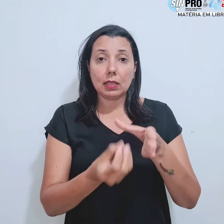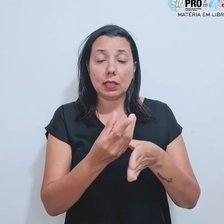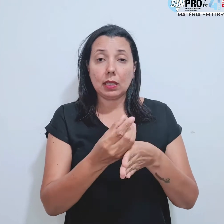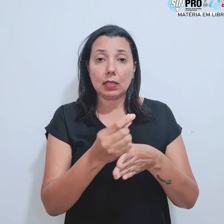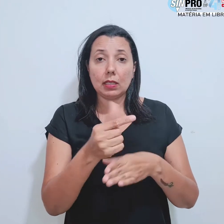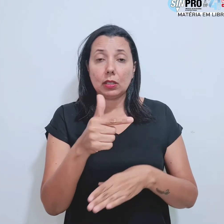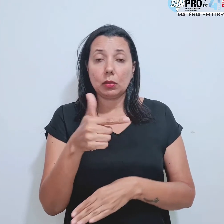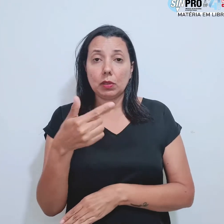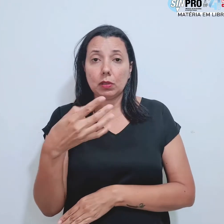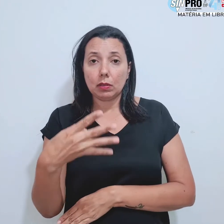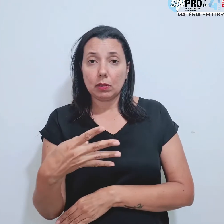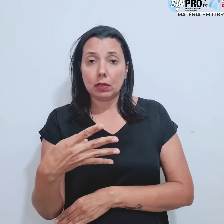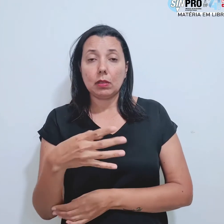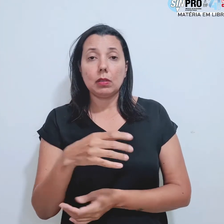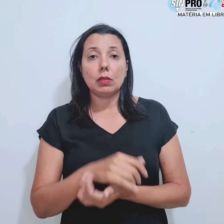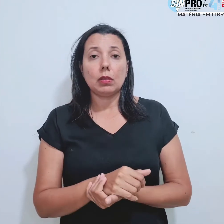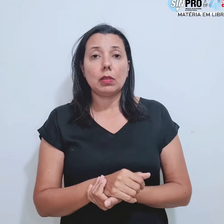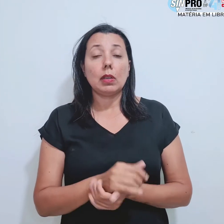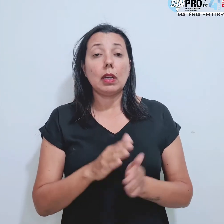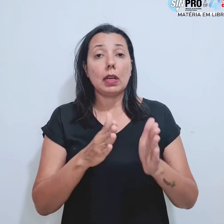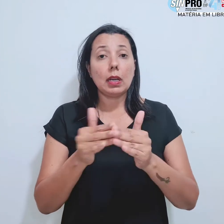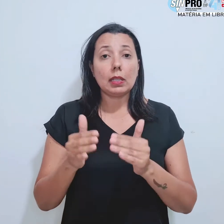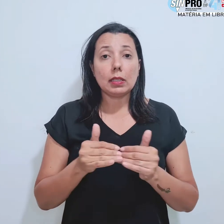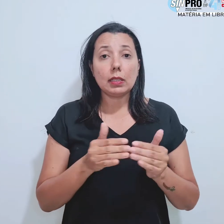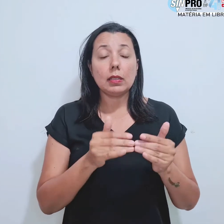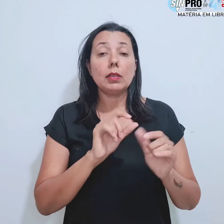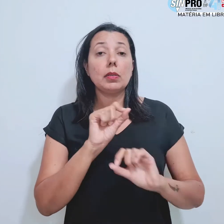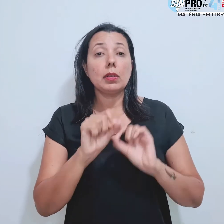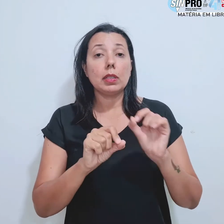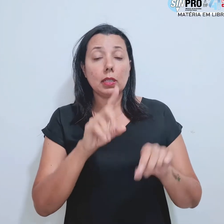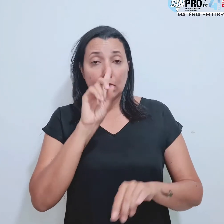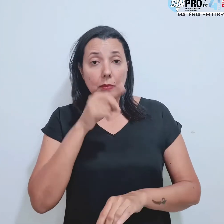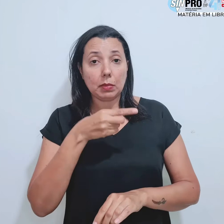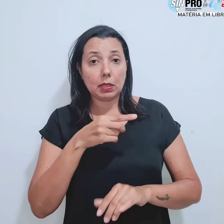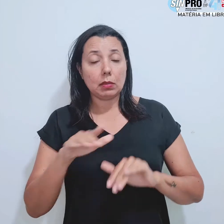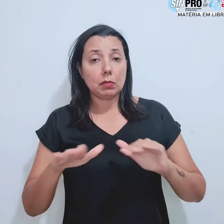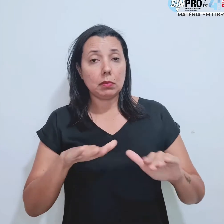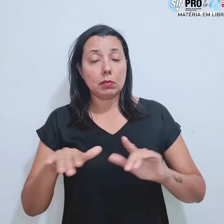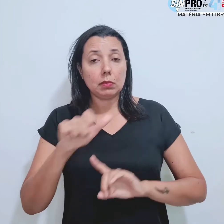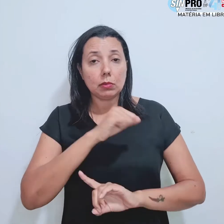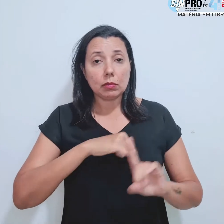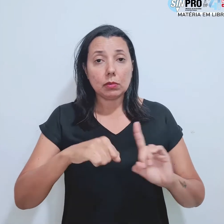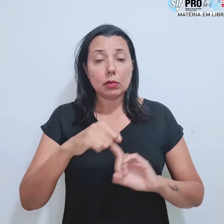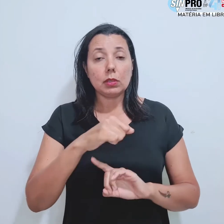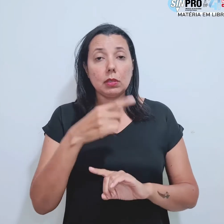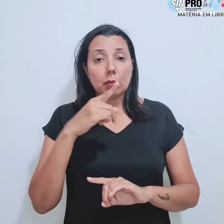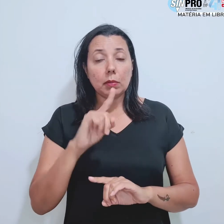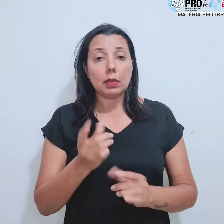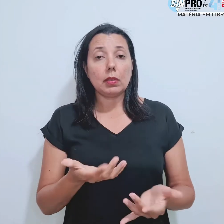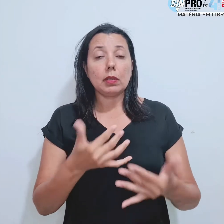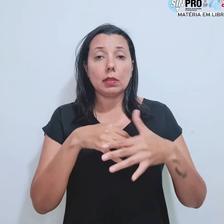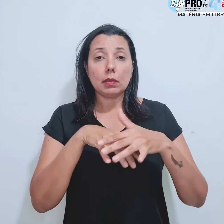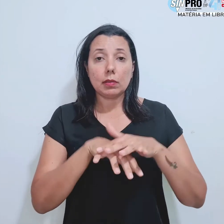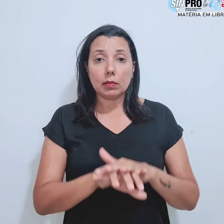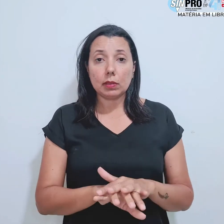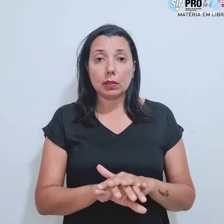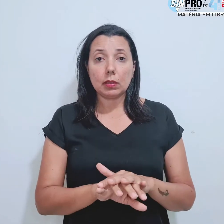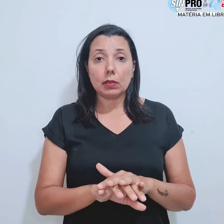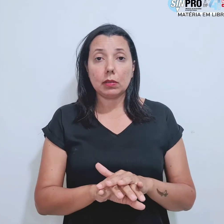em 2004, atendeu à demanda de movimentos sociais para a inclusão da